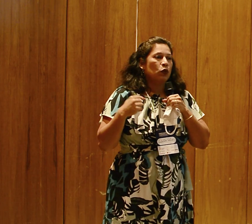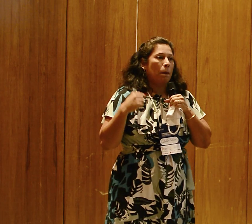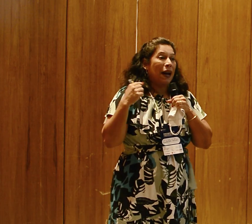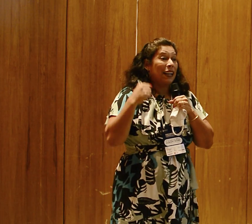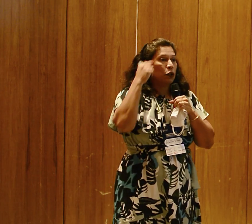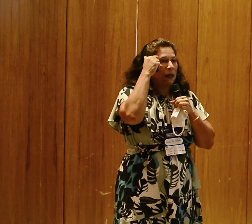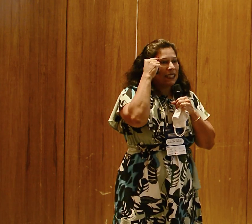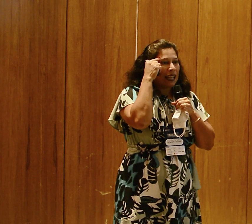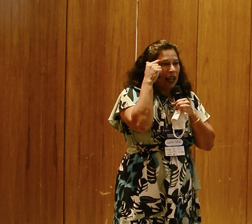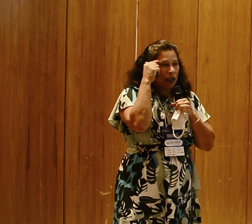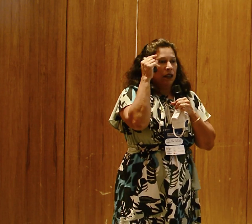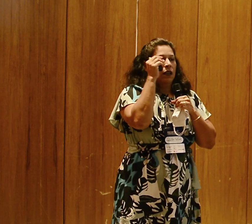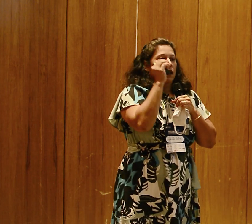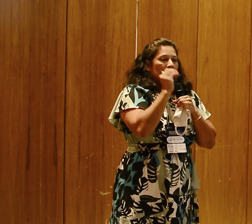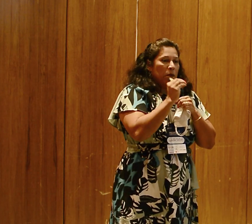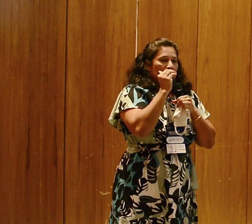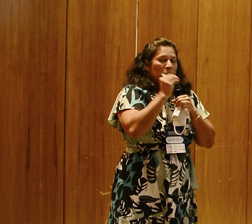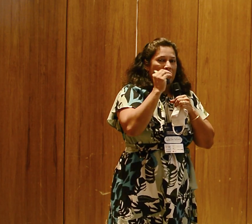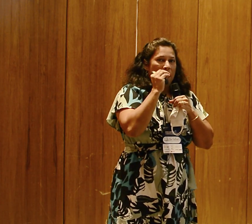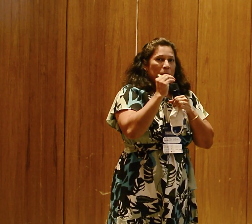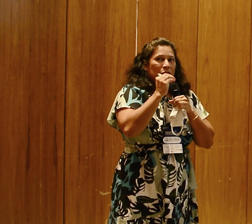a pessoa para de pensar